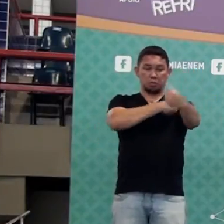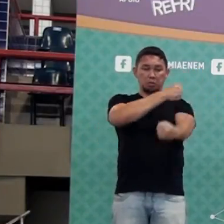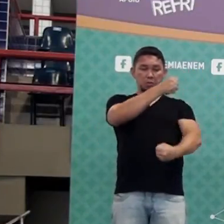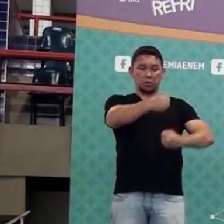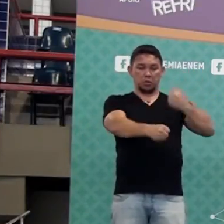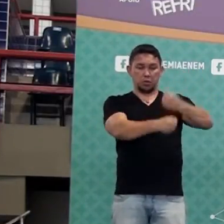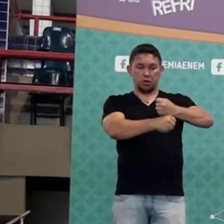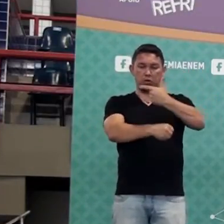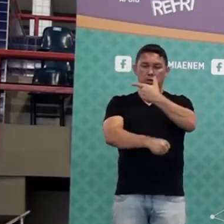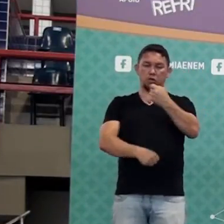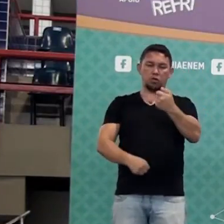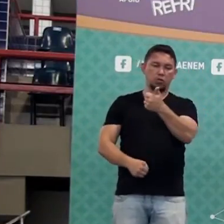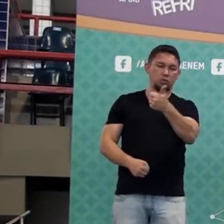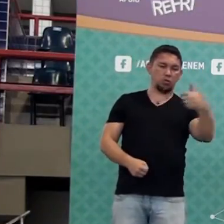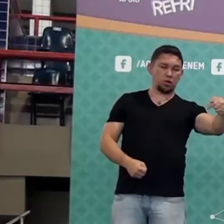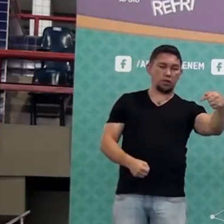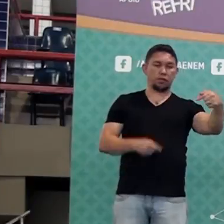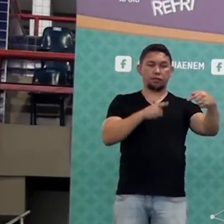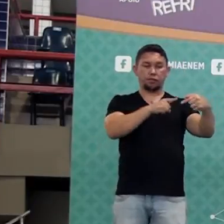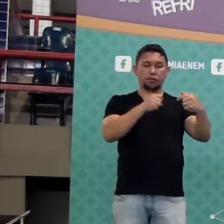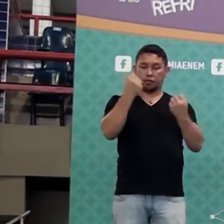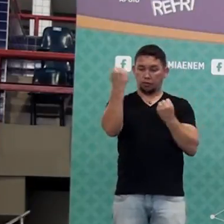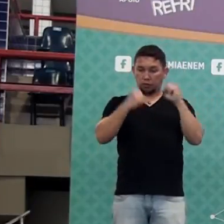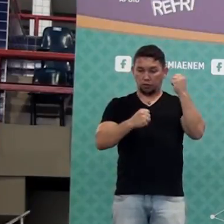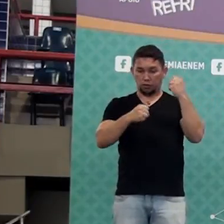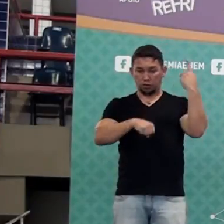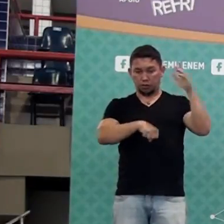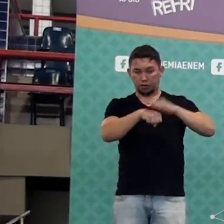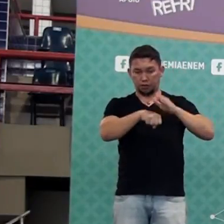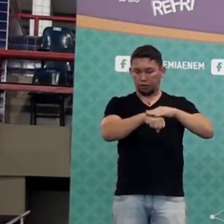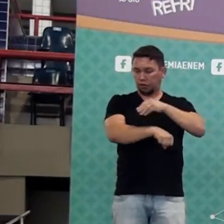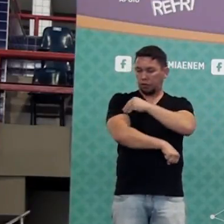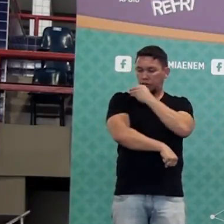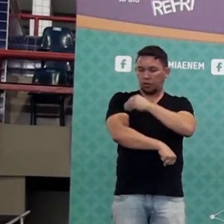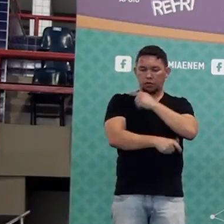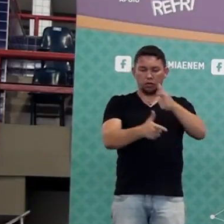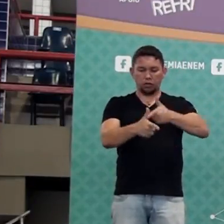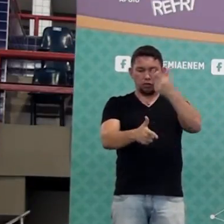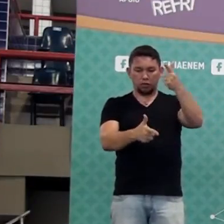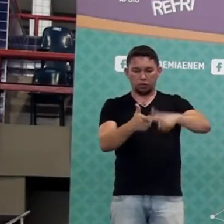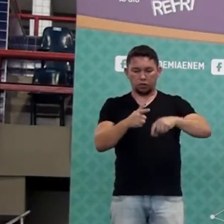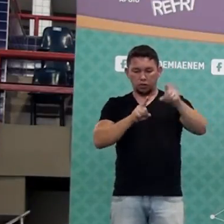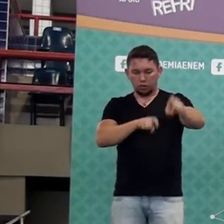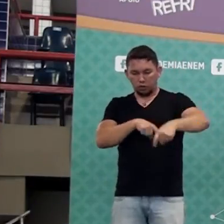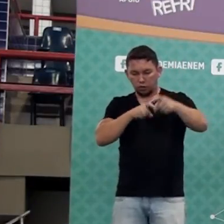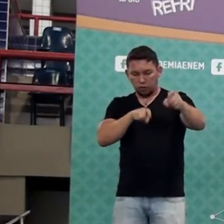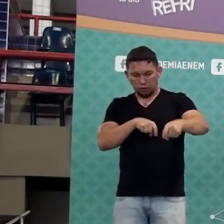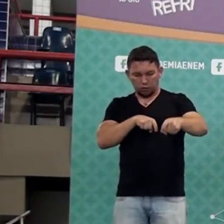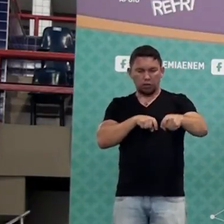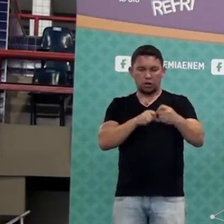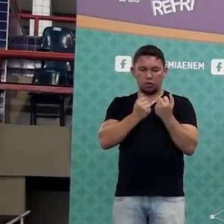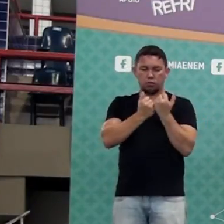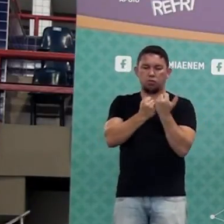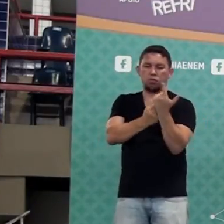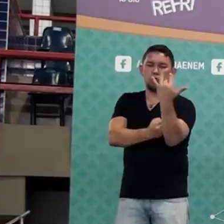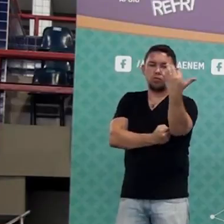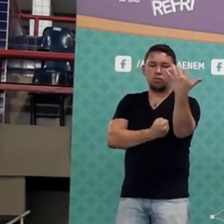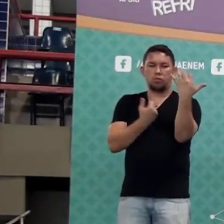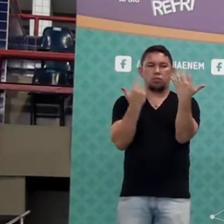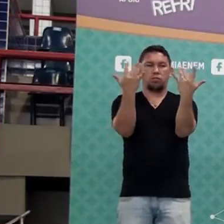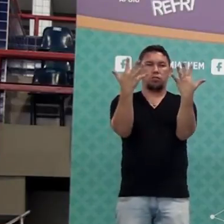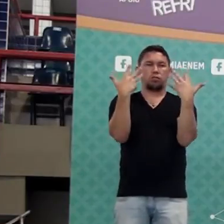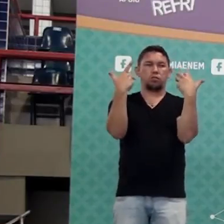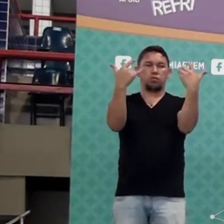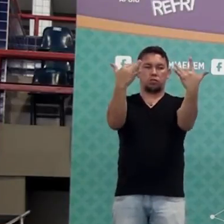ano, 2017, para produzir etanol, a gente vai ter que plantar novamente cana-de-açúcar.